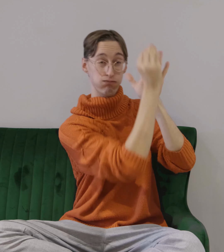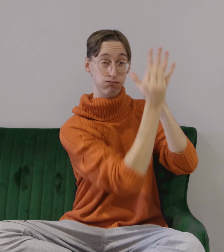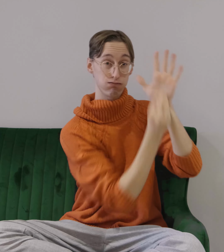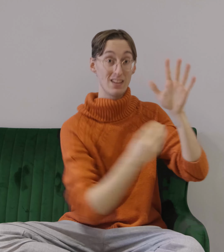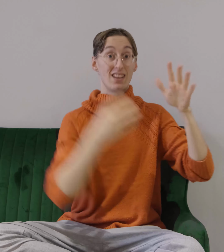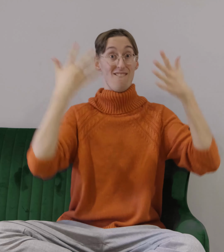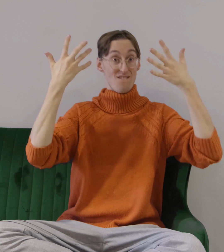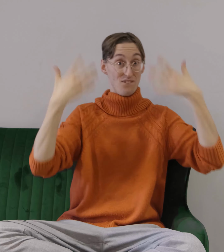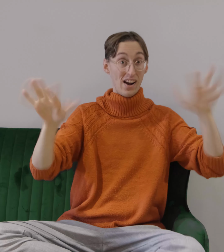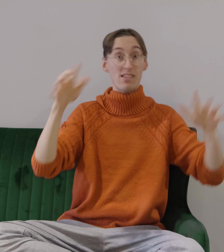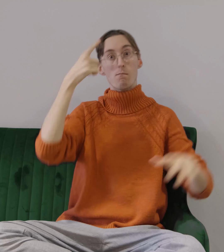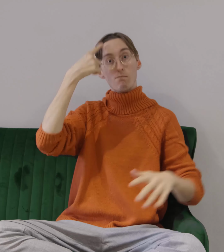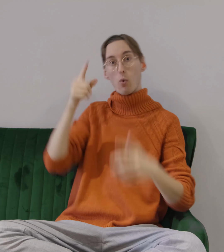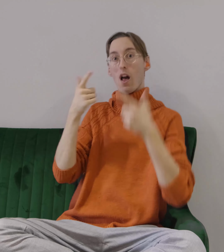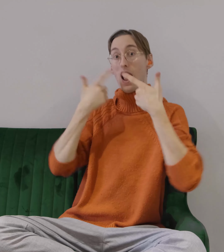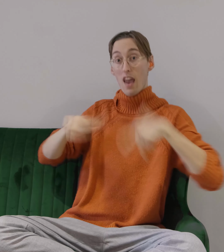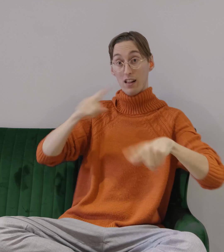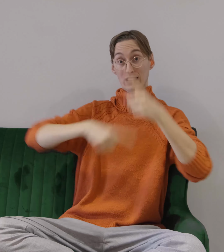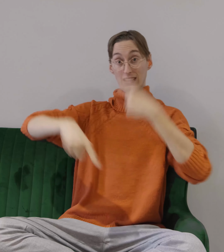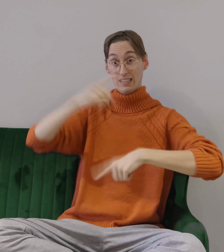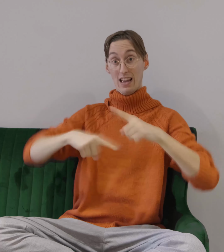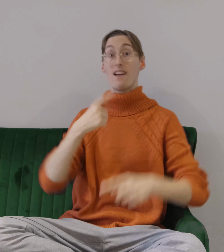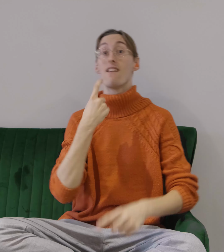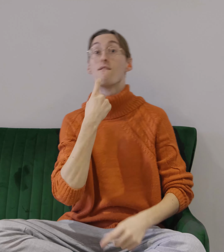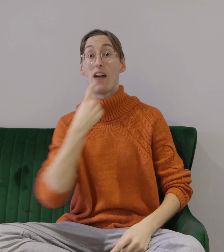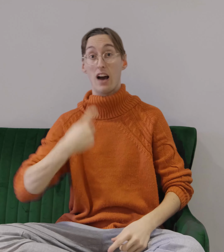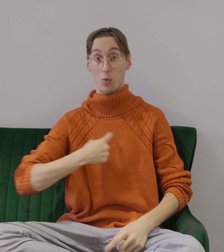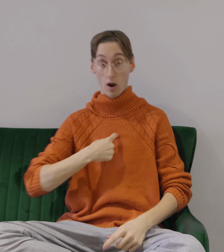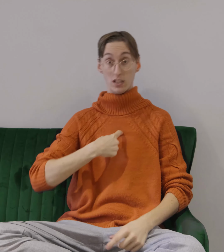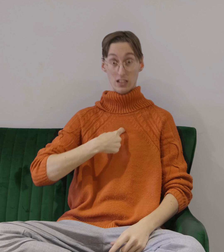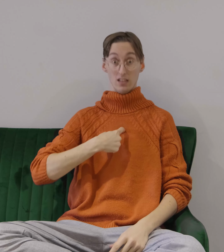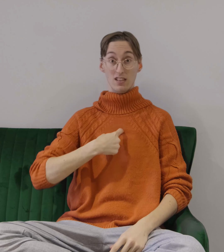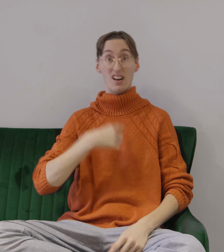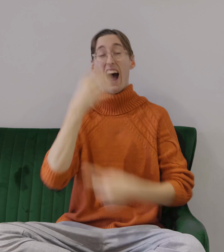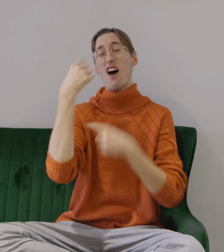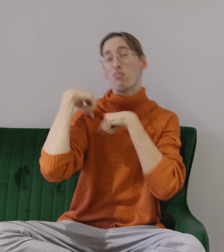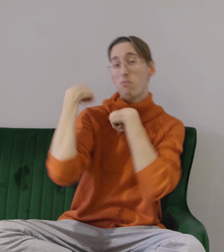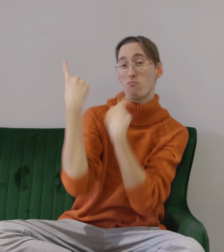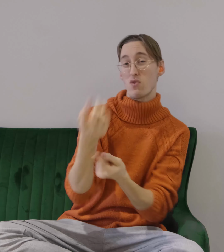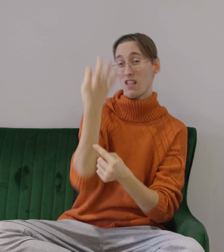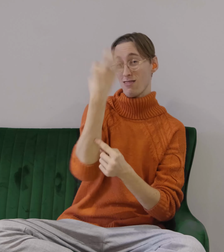langue des signes finnoises dans sa Constitution en 1995.